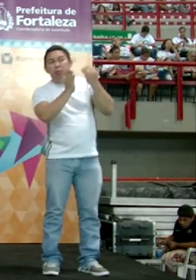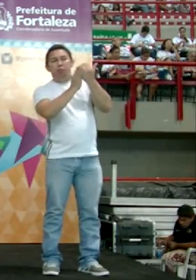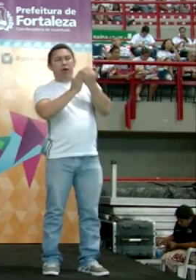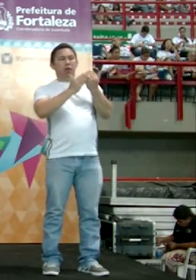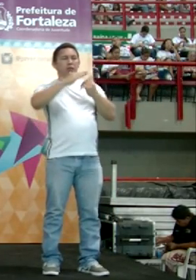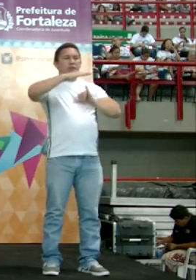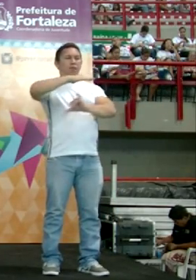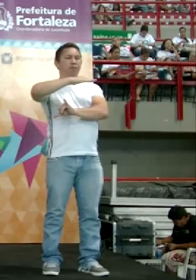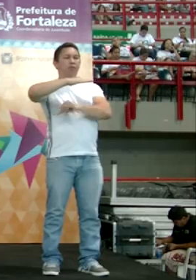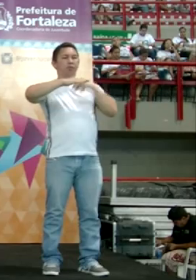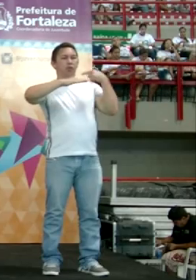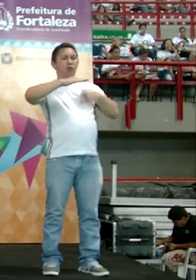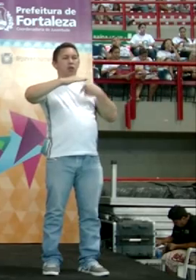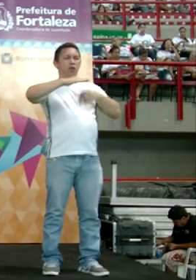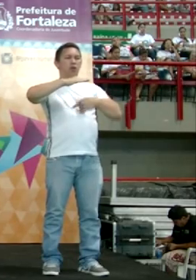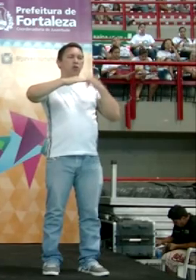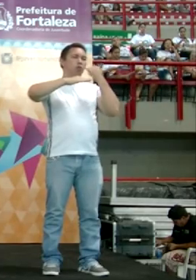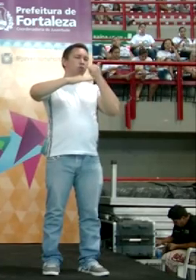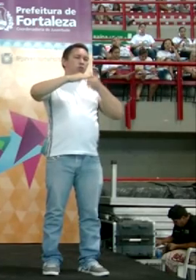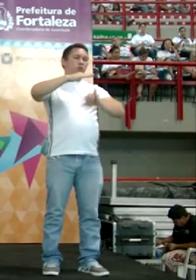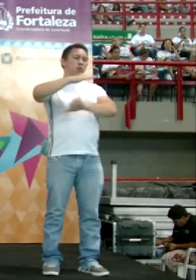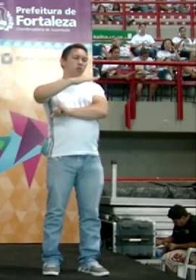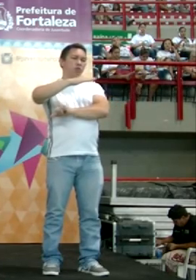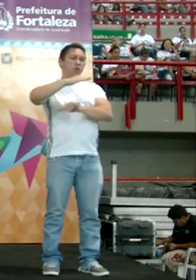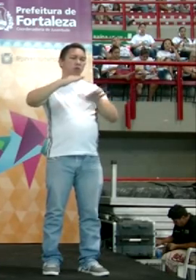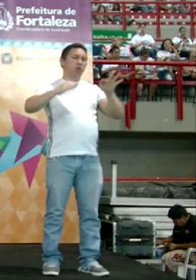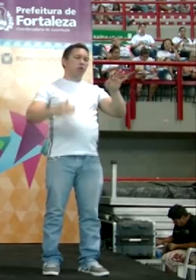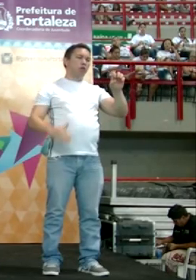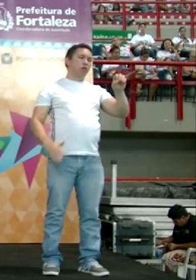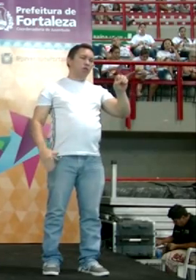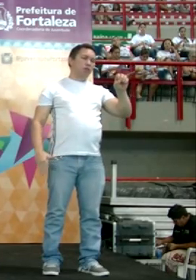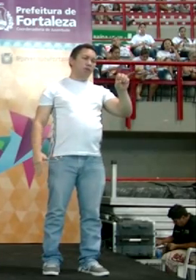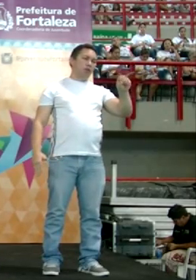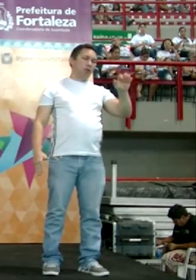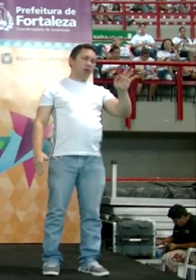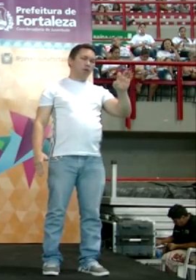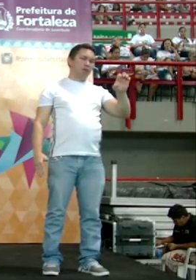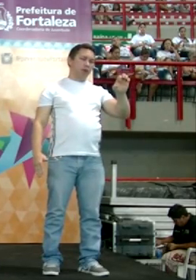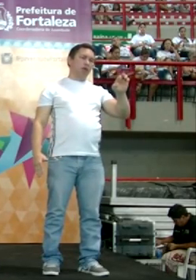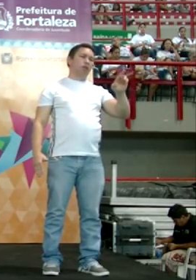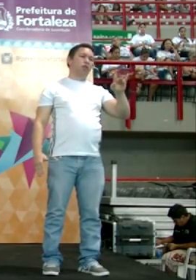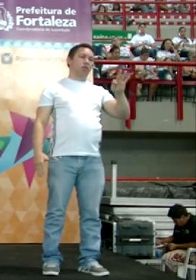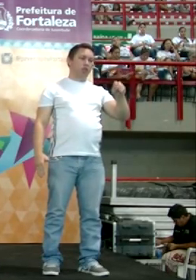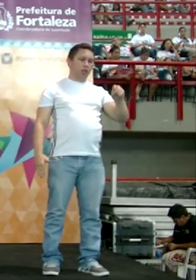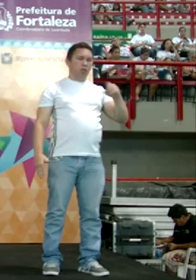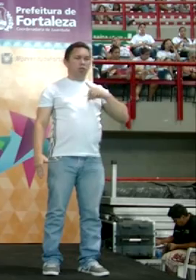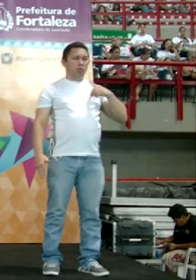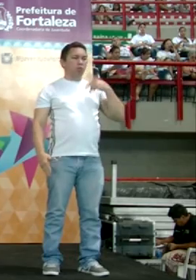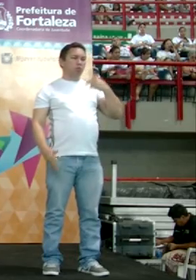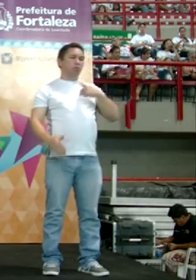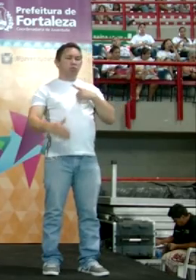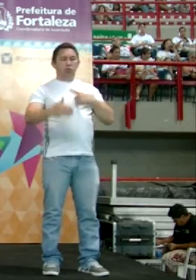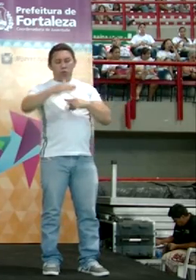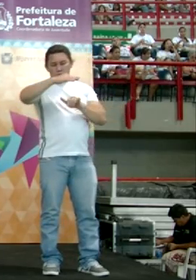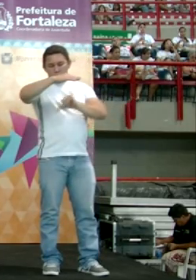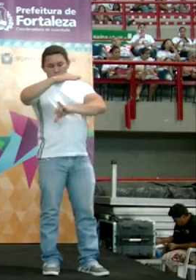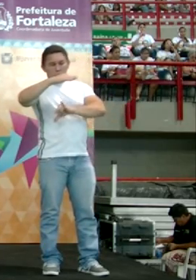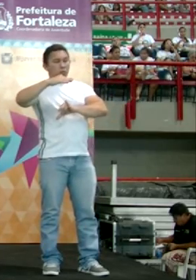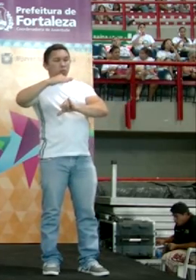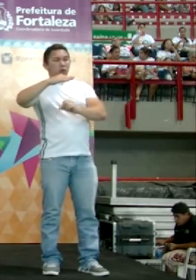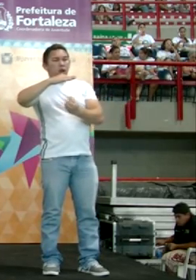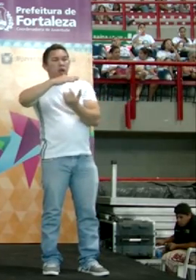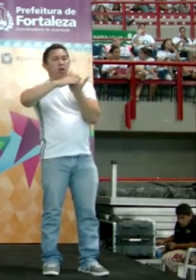é bem menor do que o que acontece com os combustíveis fósseis, por exemplo, petróleo, né, gás natural, carvão mineral.